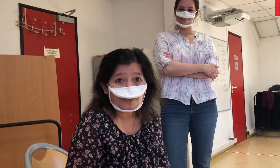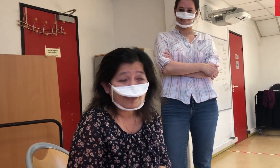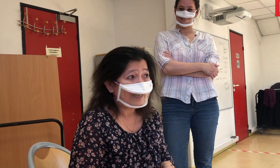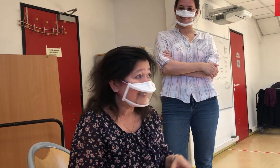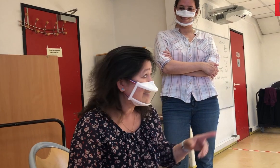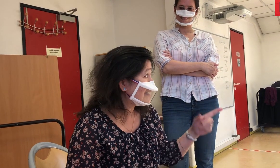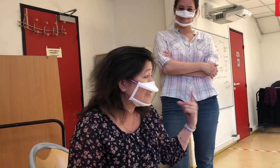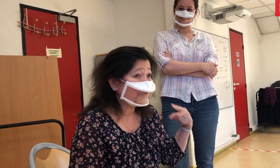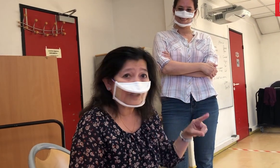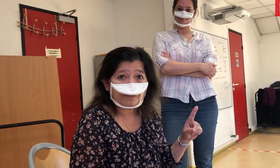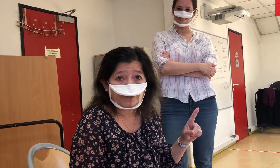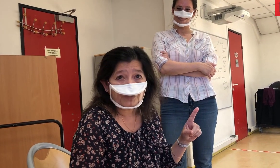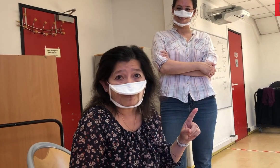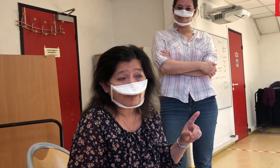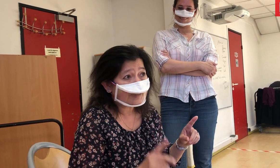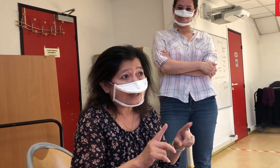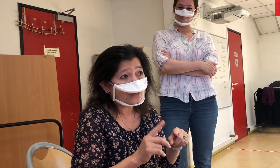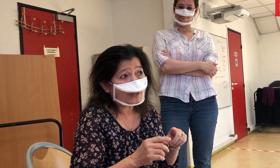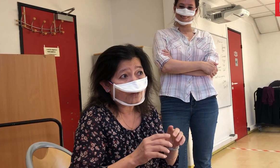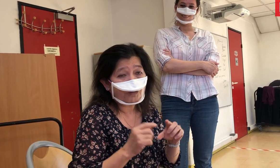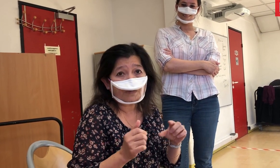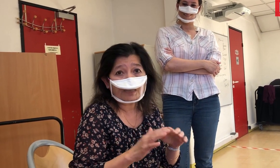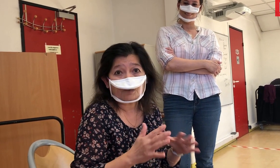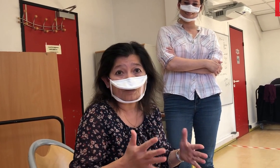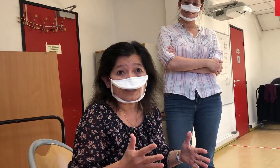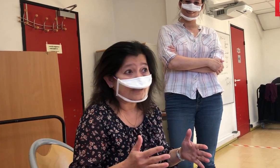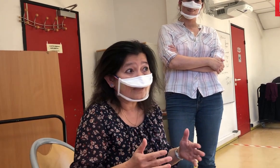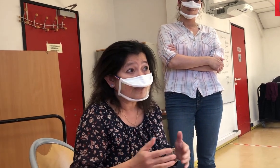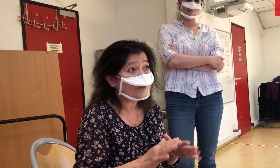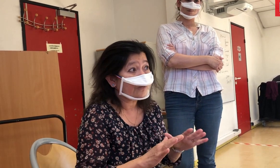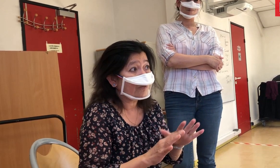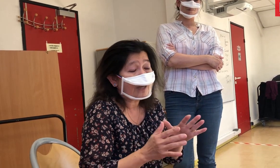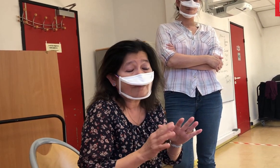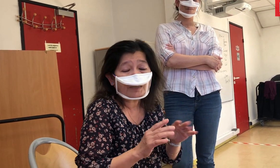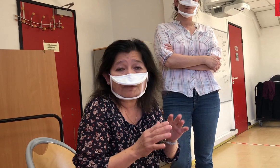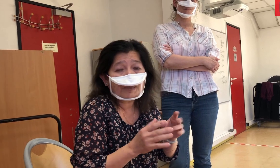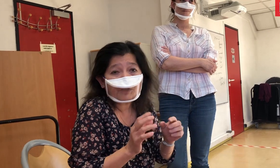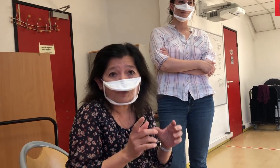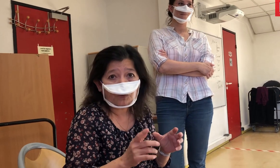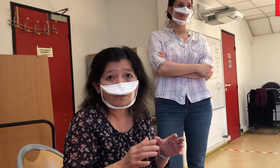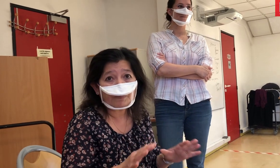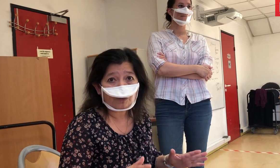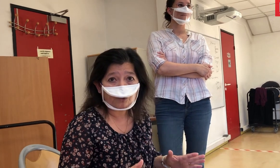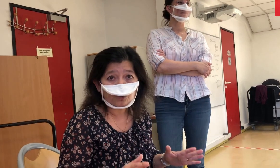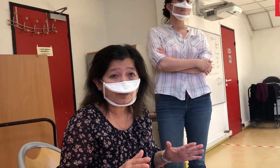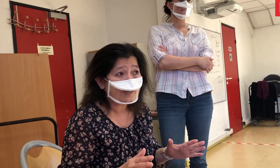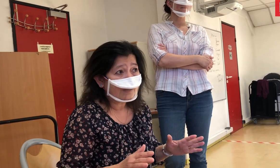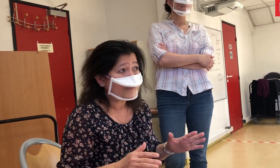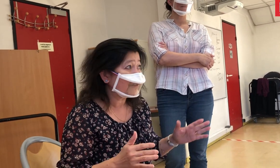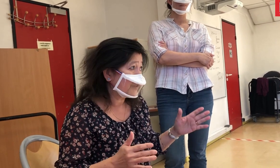Les exercices que vous avez vus, ça veut dire traduire une phrase en langue des signes. Ils le font avec des petites fautes, mais pas grand-chose. Parce qu'il faut savoir